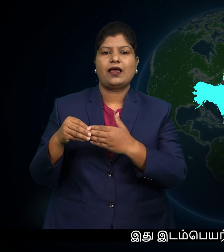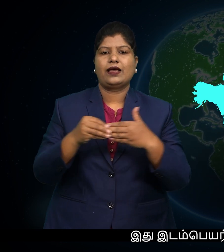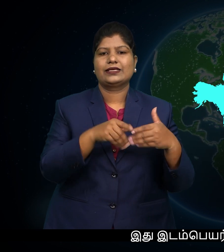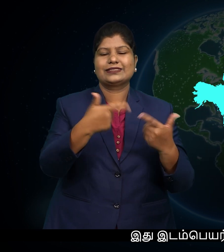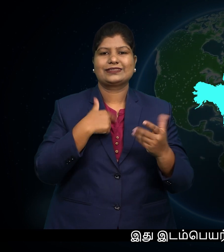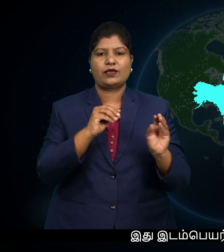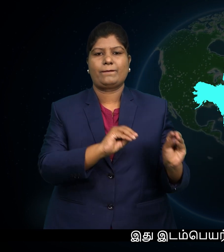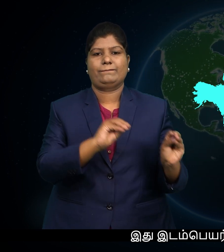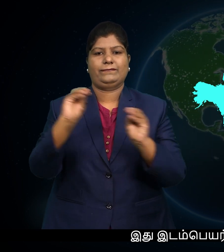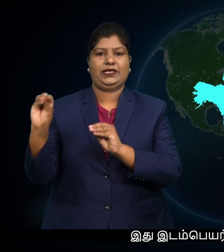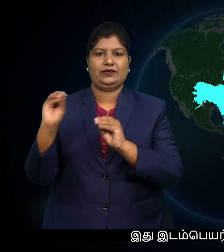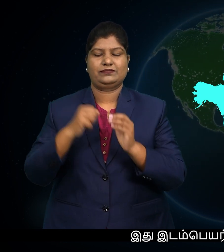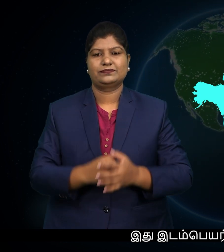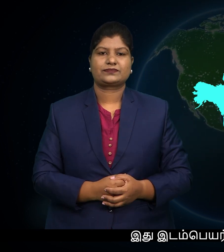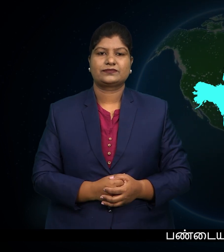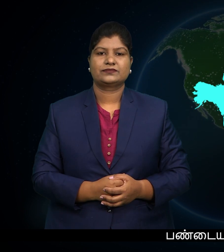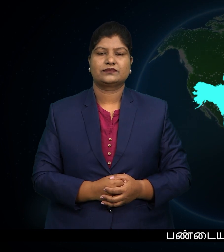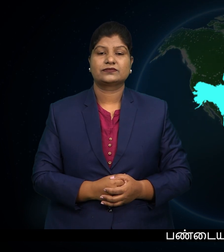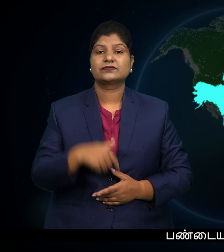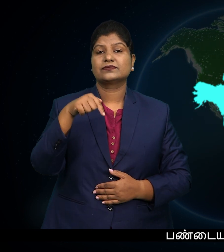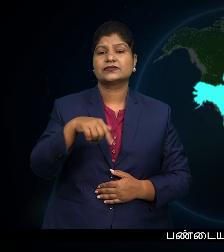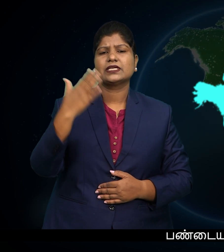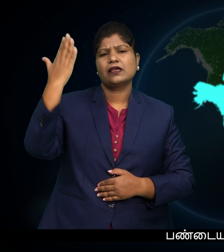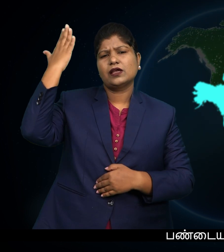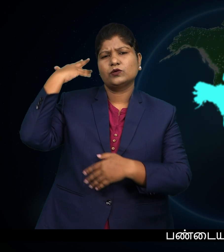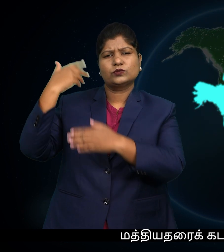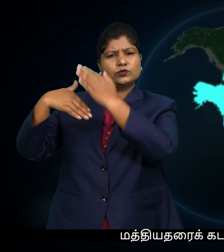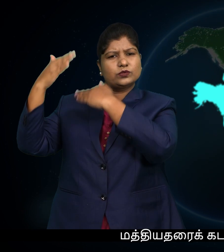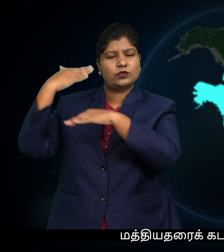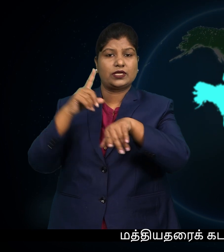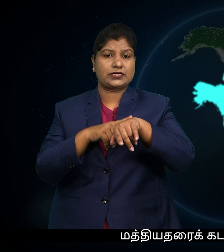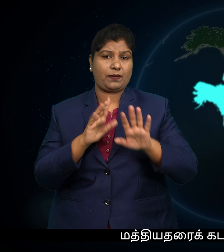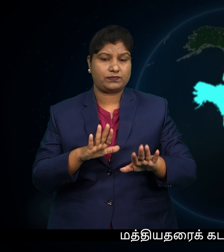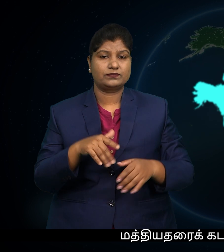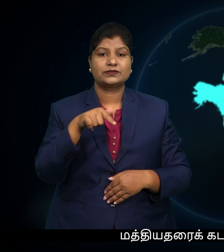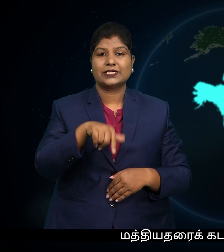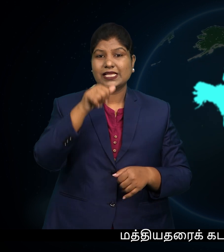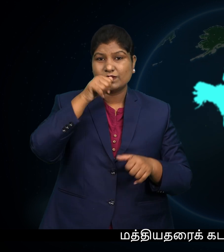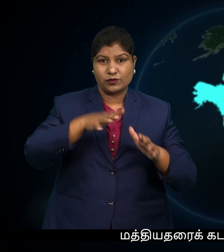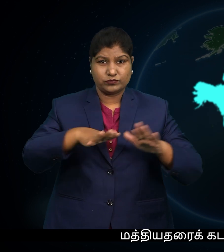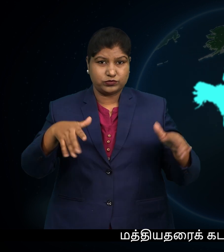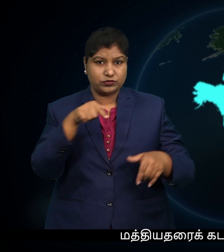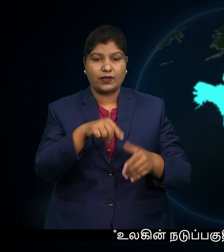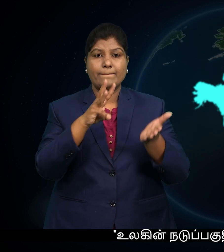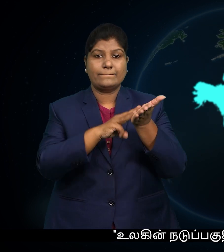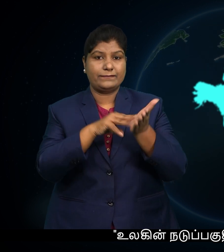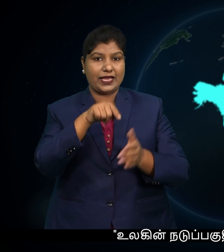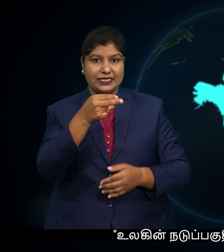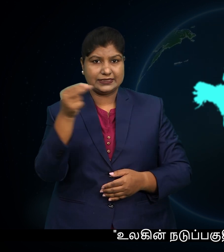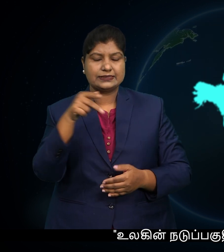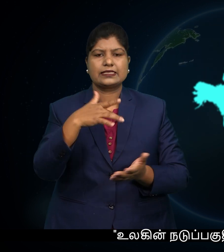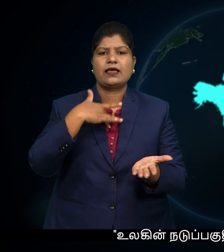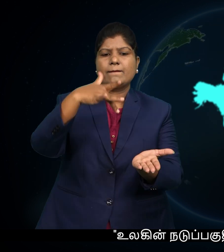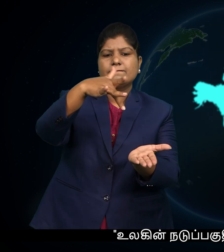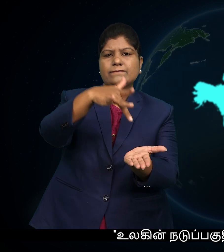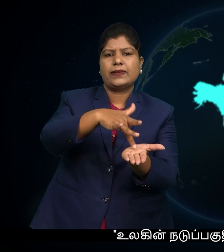இடம்பெயர்வுக்கு வழிவகுத்தது. பண்டைய காலங்களில் மத்திய தரைக்கடல் ஐரோப்பியர்களால் உலகின்